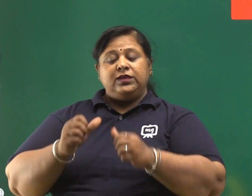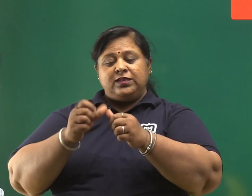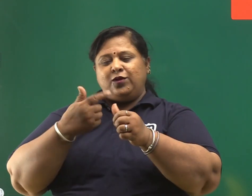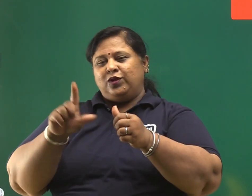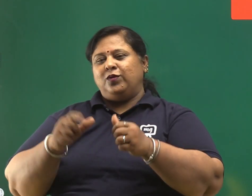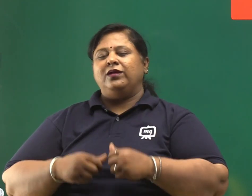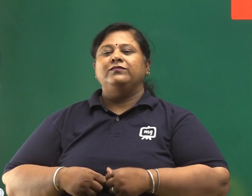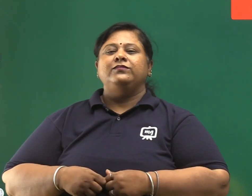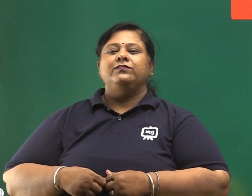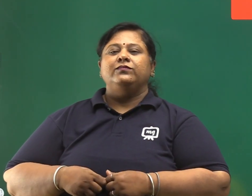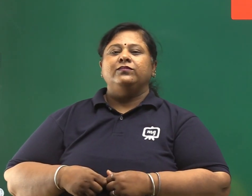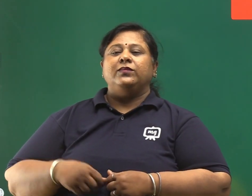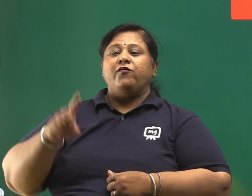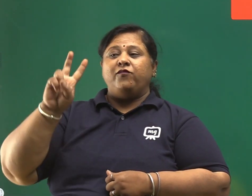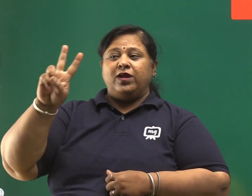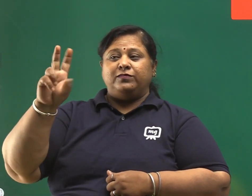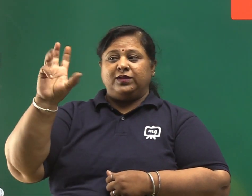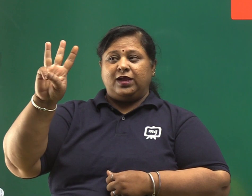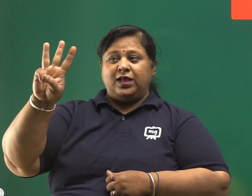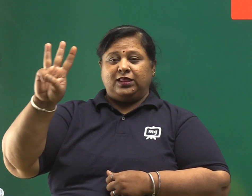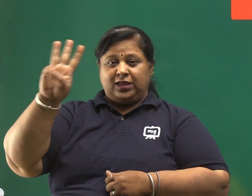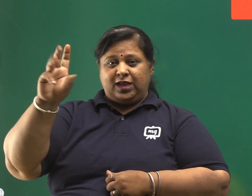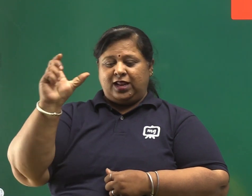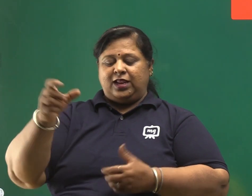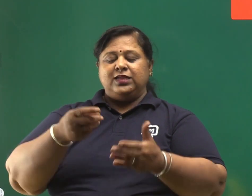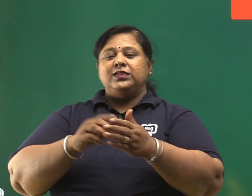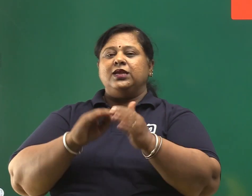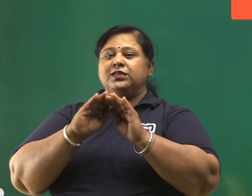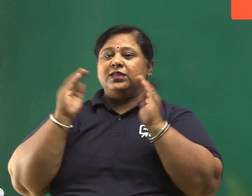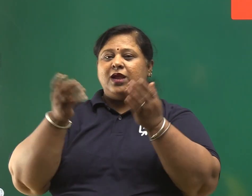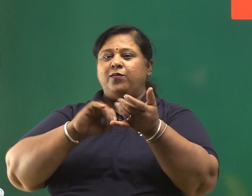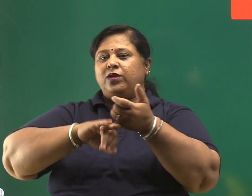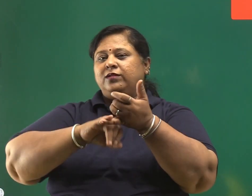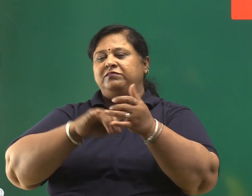उत्तर होगा विकल्प संख्या 3 सिंगापुर।